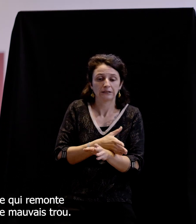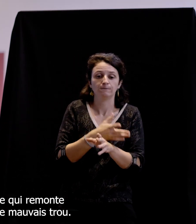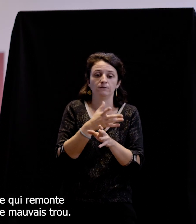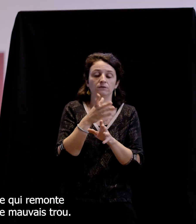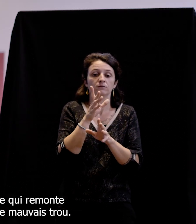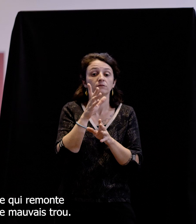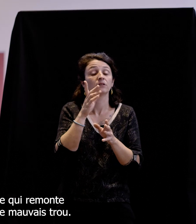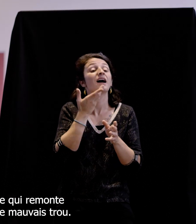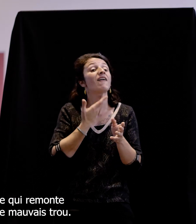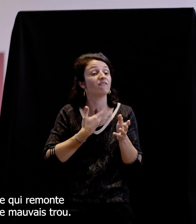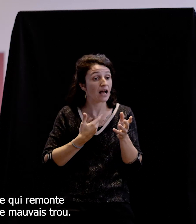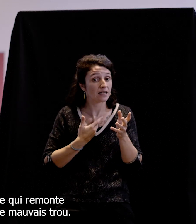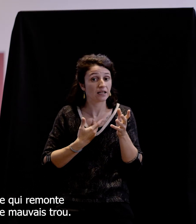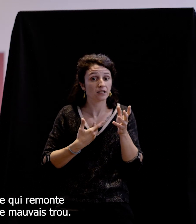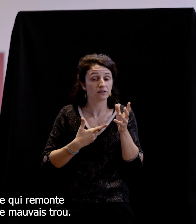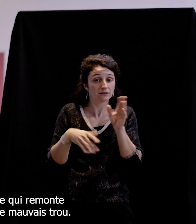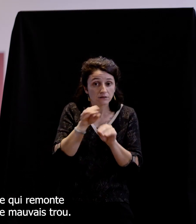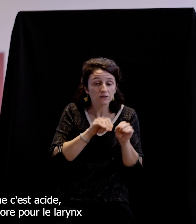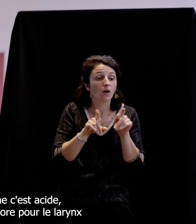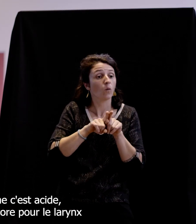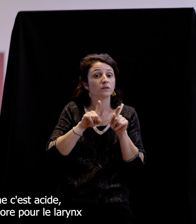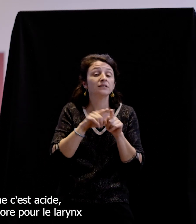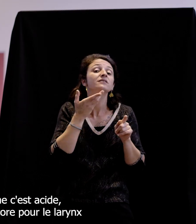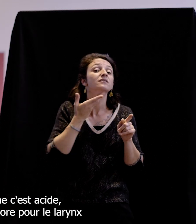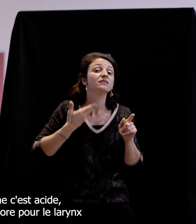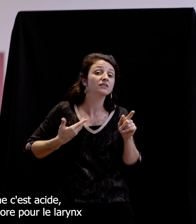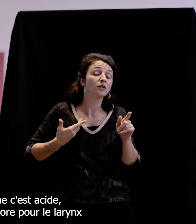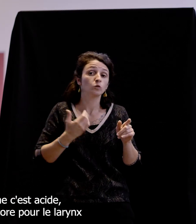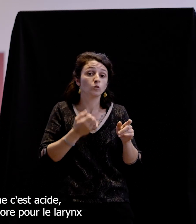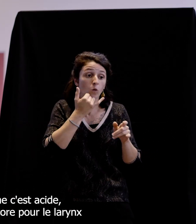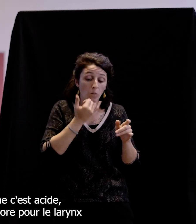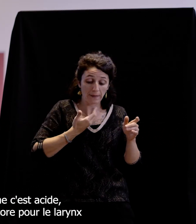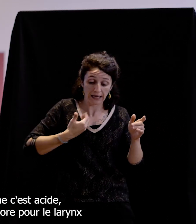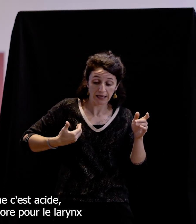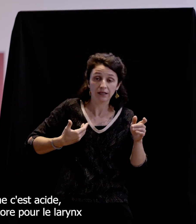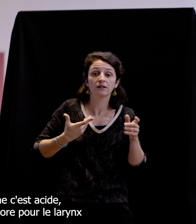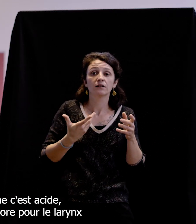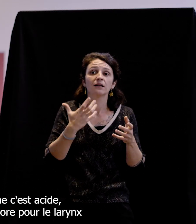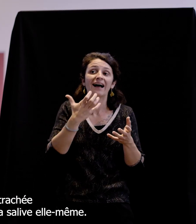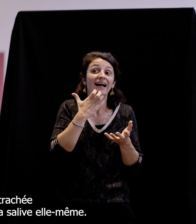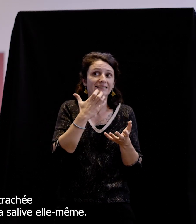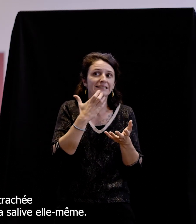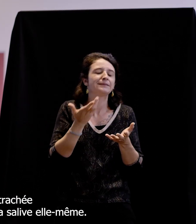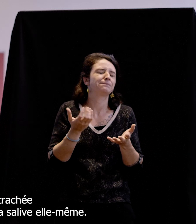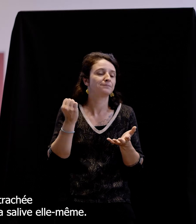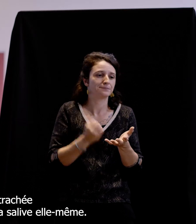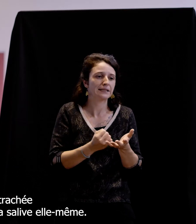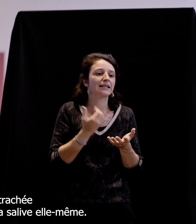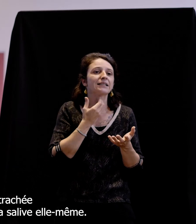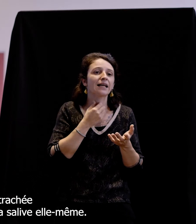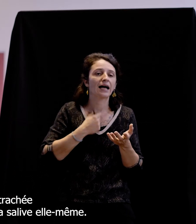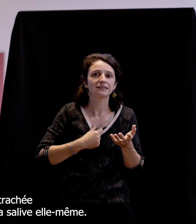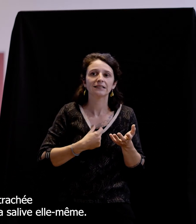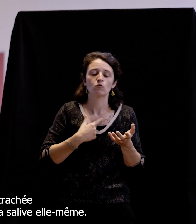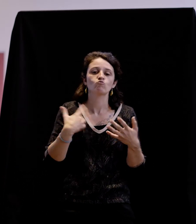avale, mais il y a aussi ce qui remonte et qui repart dans le mauvais trou. Et en plus, comme c'est acide, c'est plus toxique encore pour le larynx et pour la trachée que